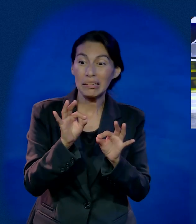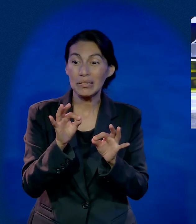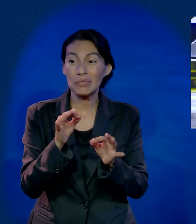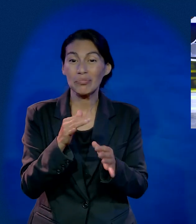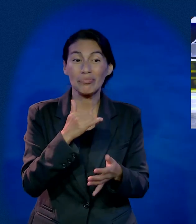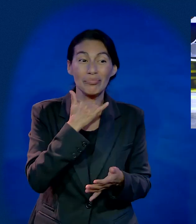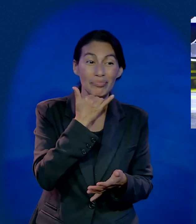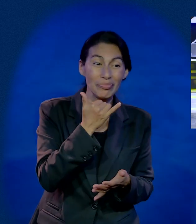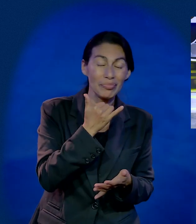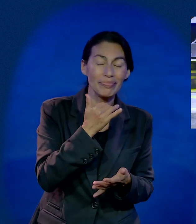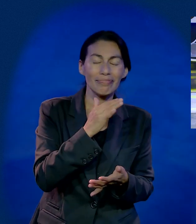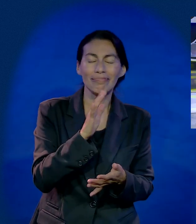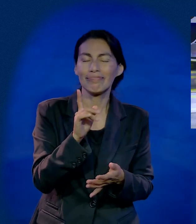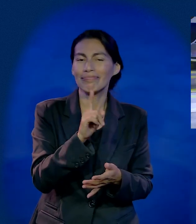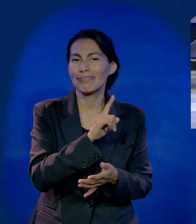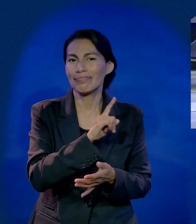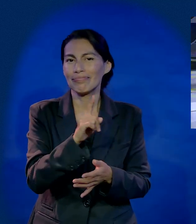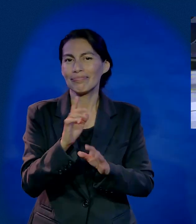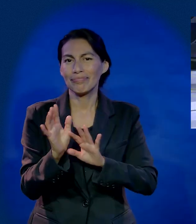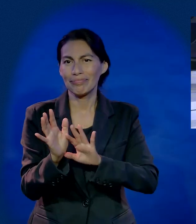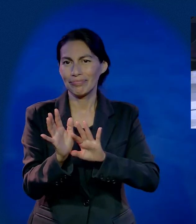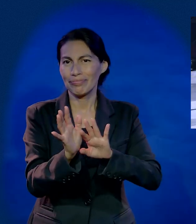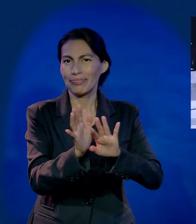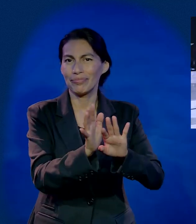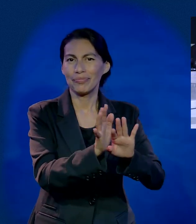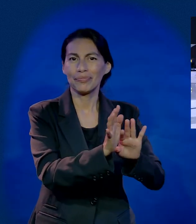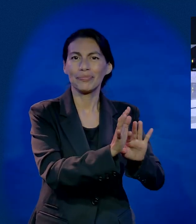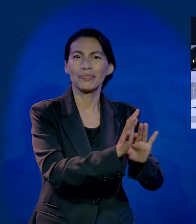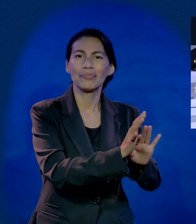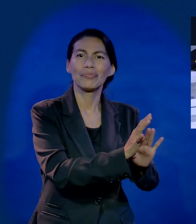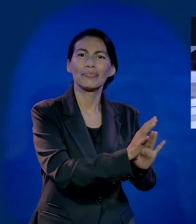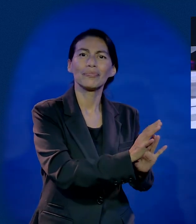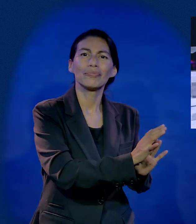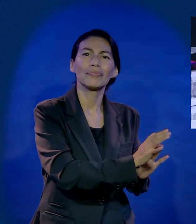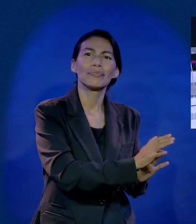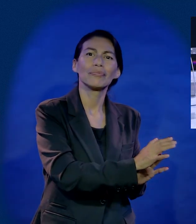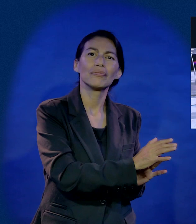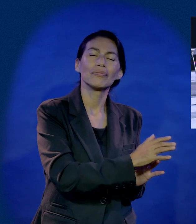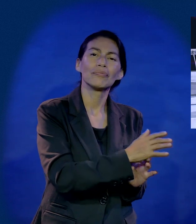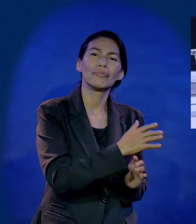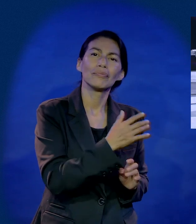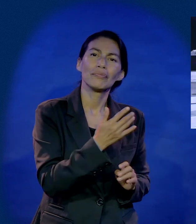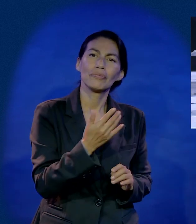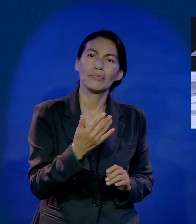Ya basta del Egipto en nuestra vida,